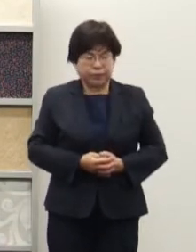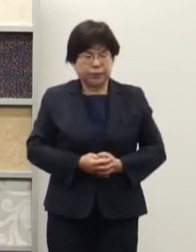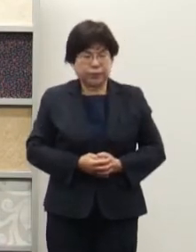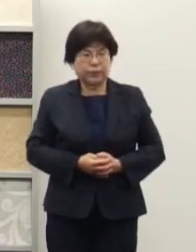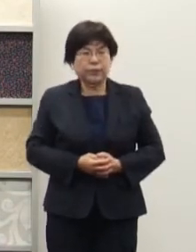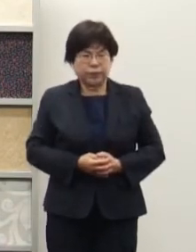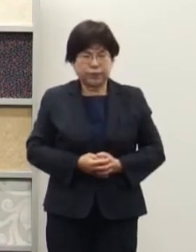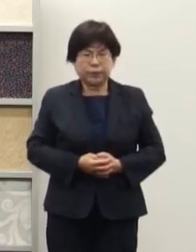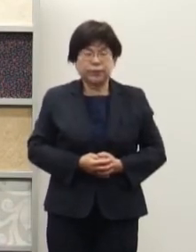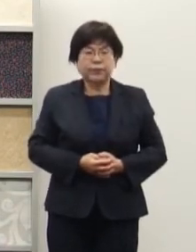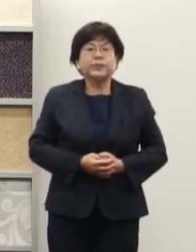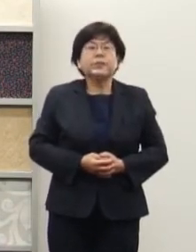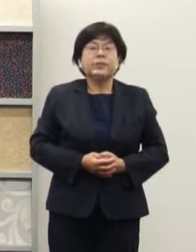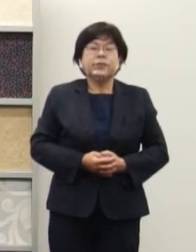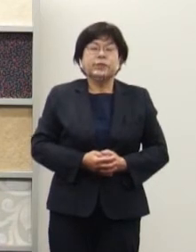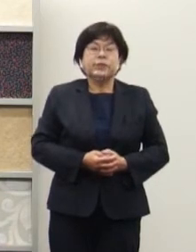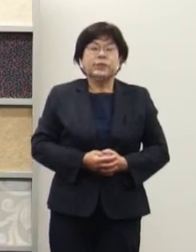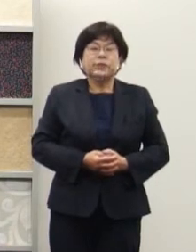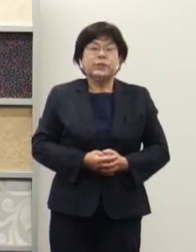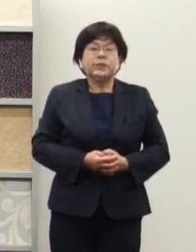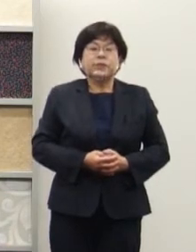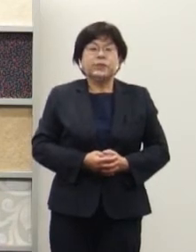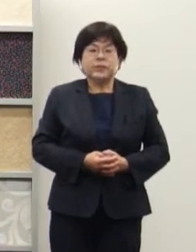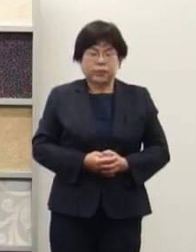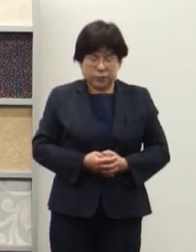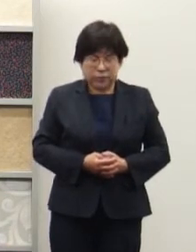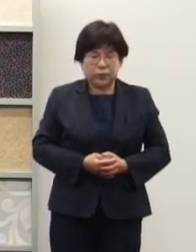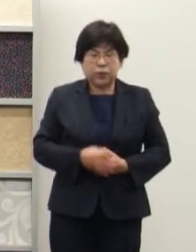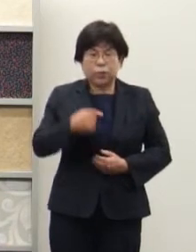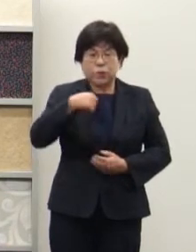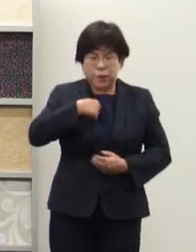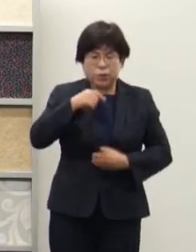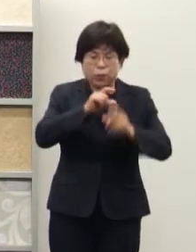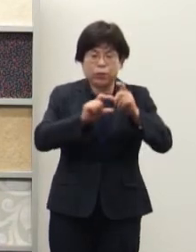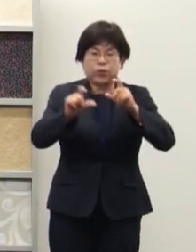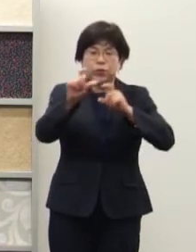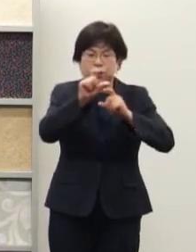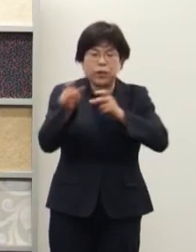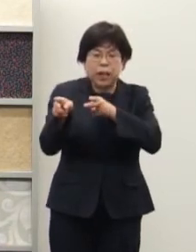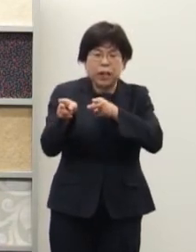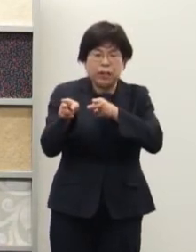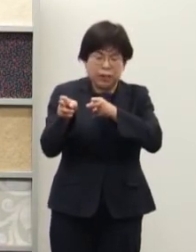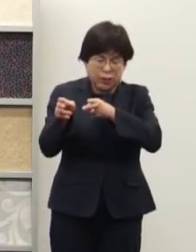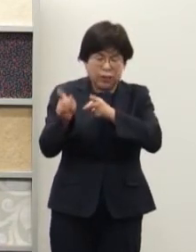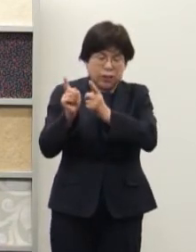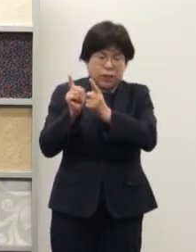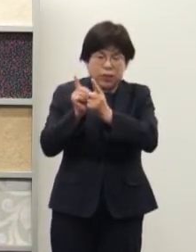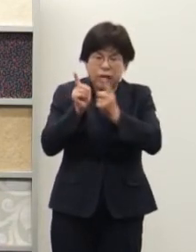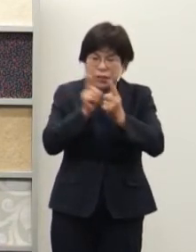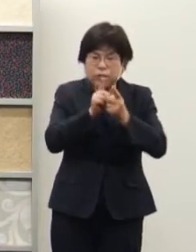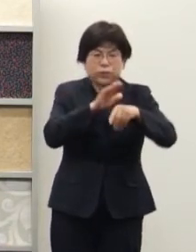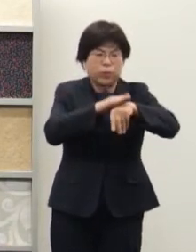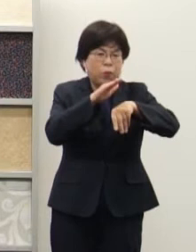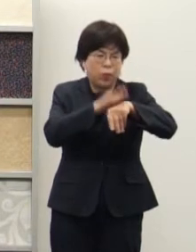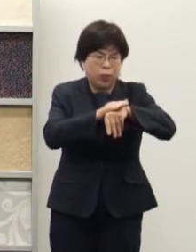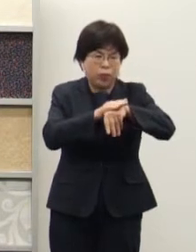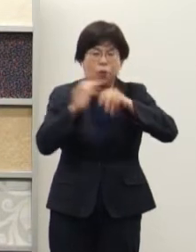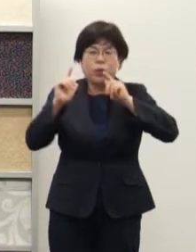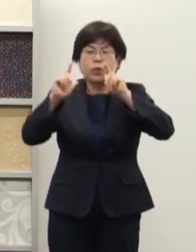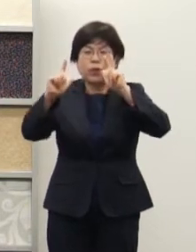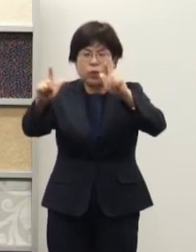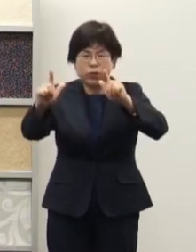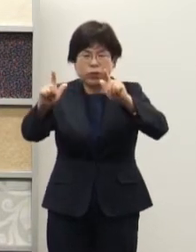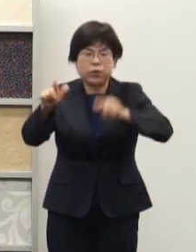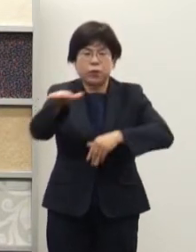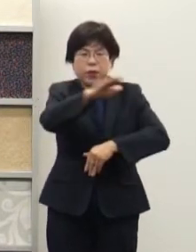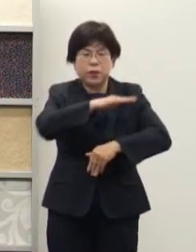このような現状認識に基づきまして、追加対策といたしまして以下県民の皆様にご報告と、お願いを申し